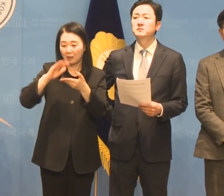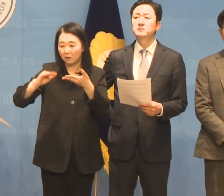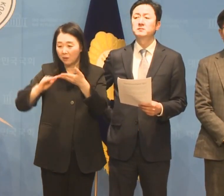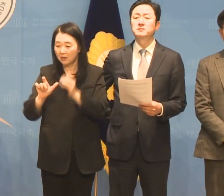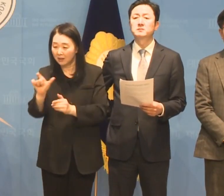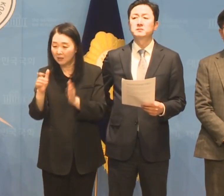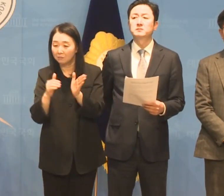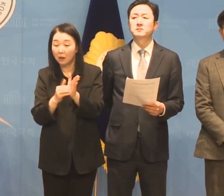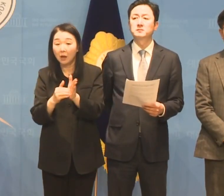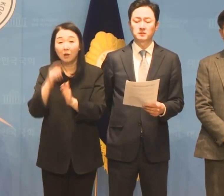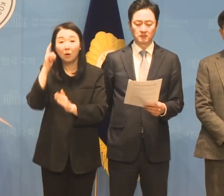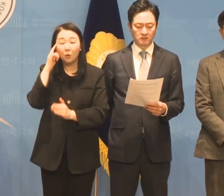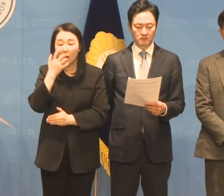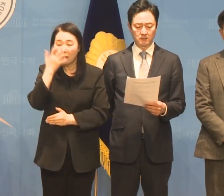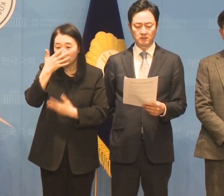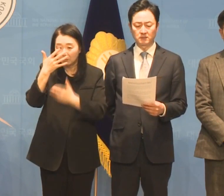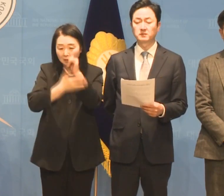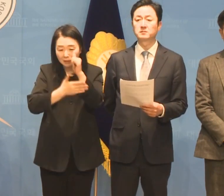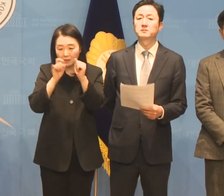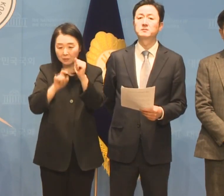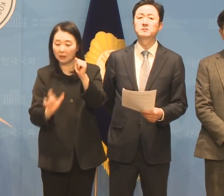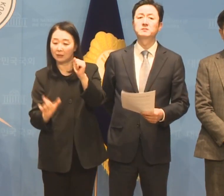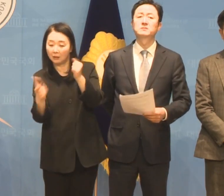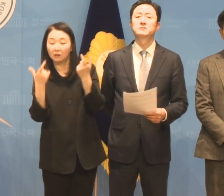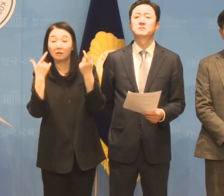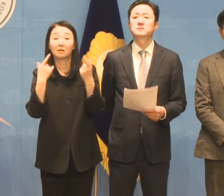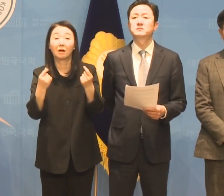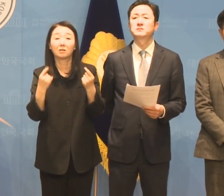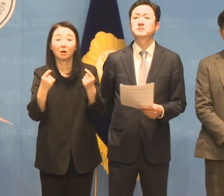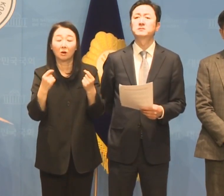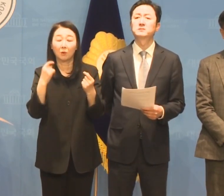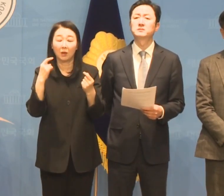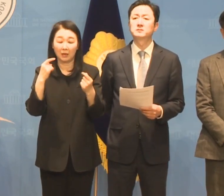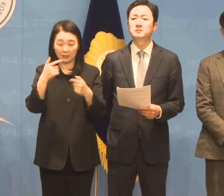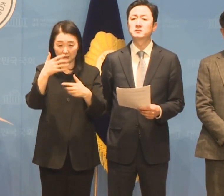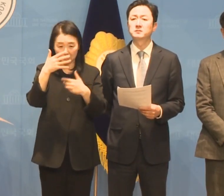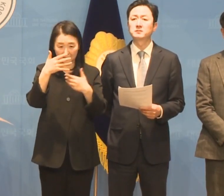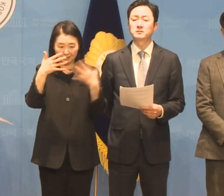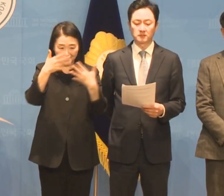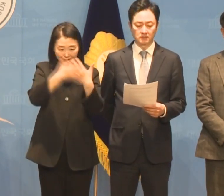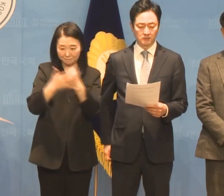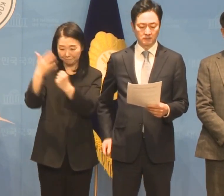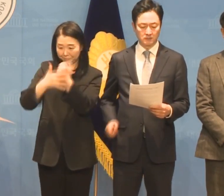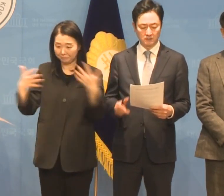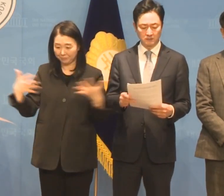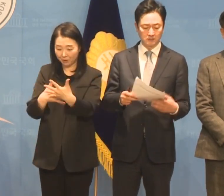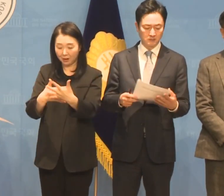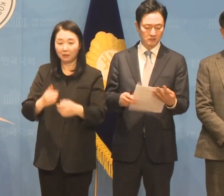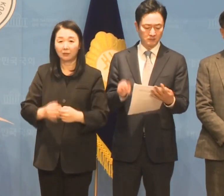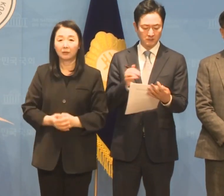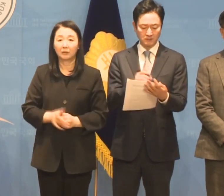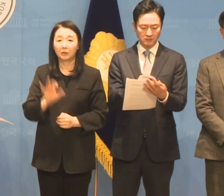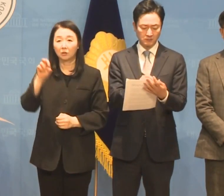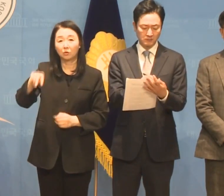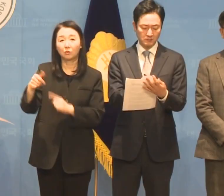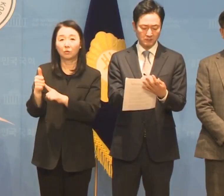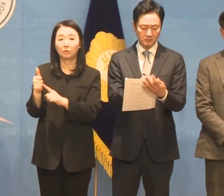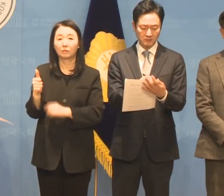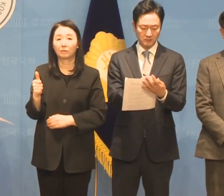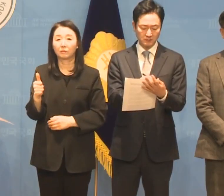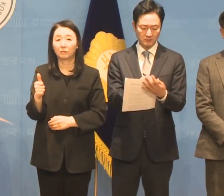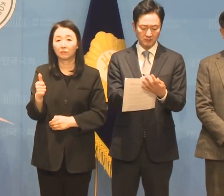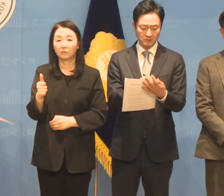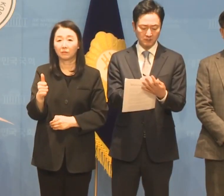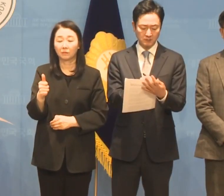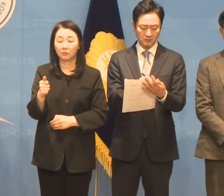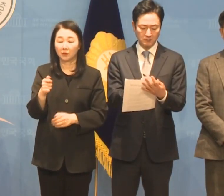것을 마치 음란 사진 밑에 댓글을 남긴 것처럼 합성한 사진이었습니다. 유동규는 지속적으로